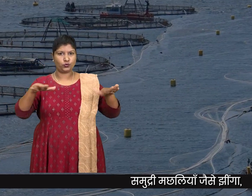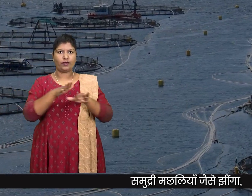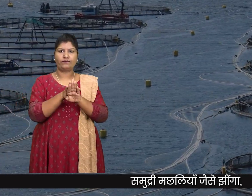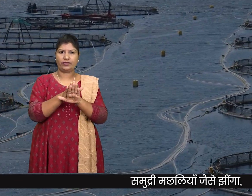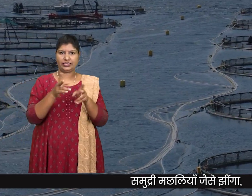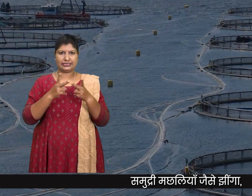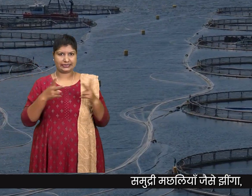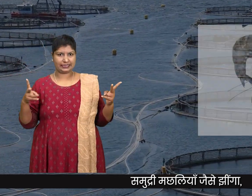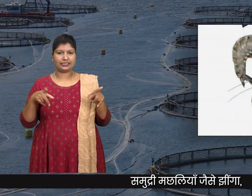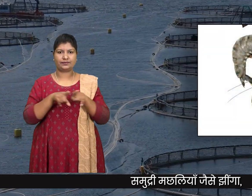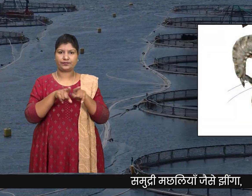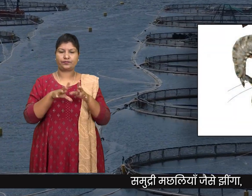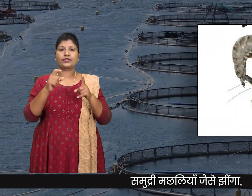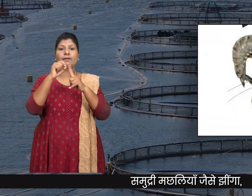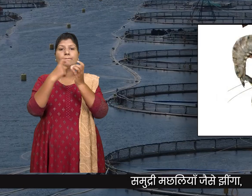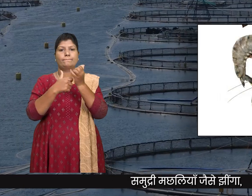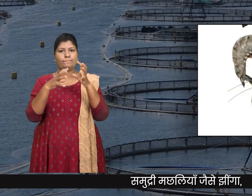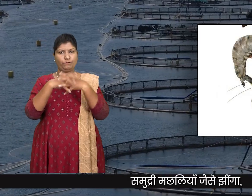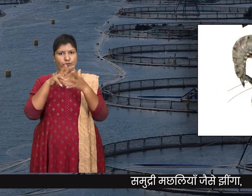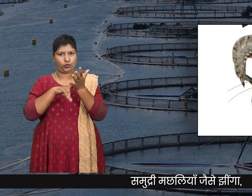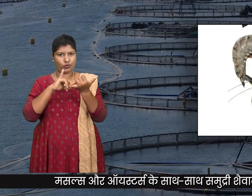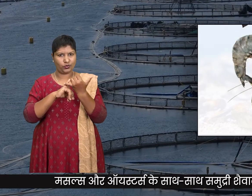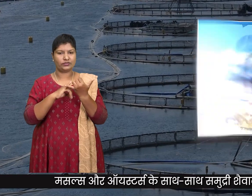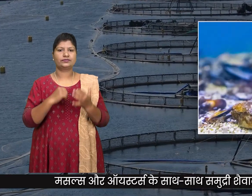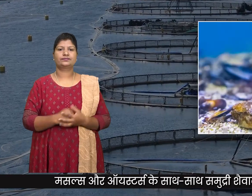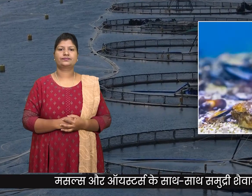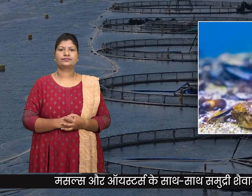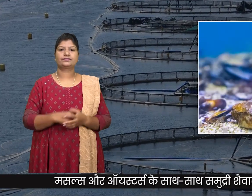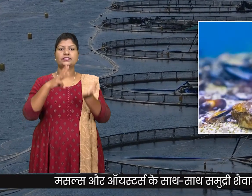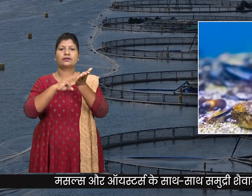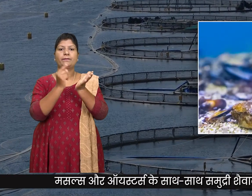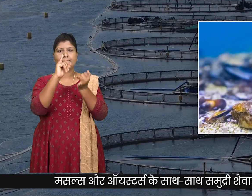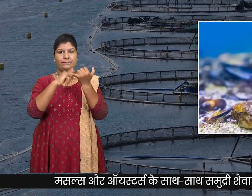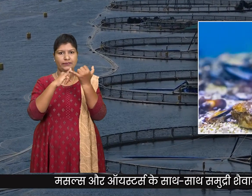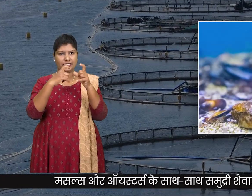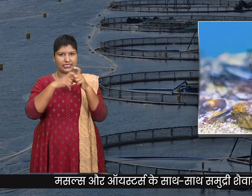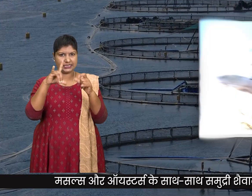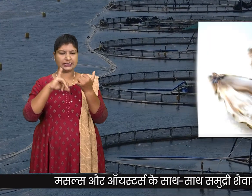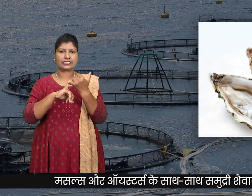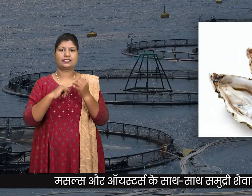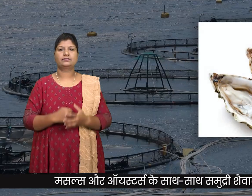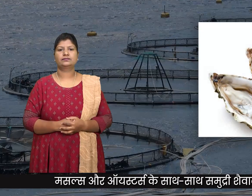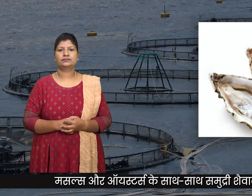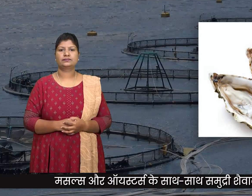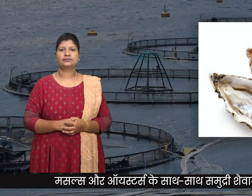समुद्री मछलियाँ जैसे झींगा, मसलस और आयस्ट्रस के साथ